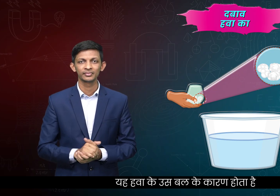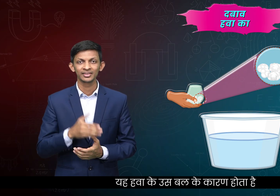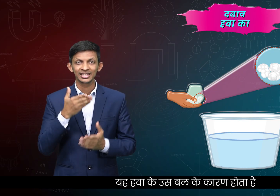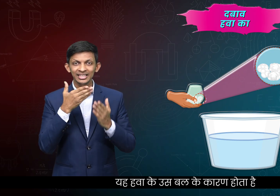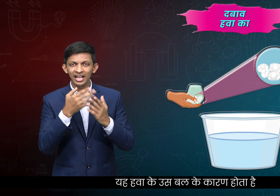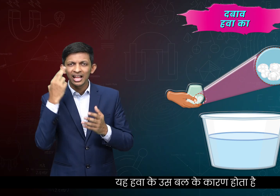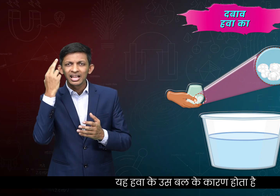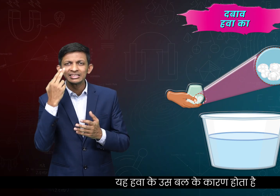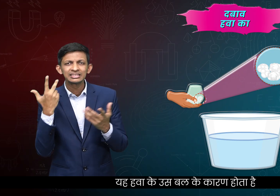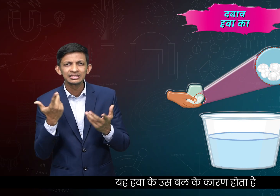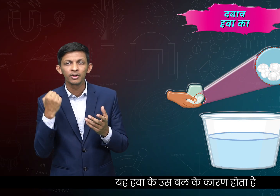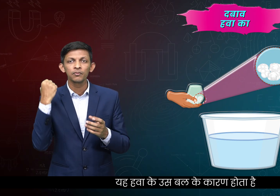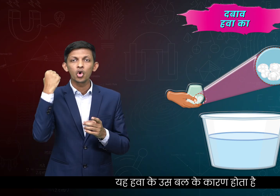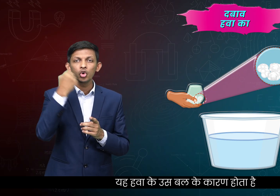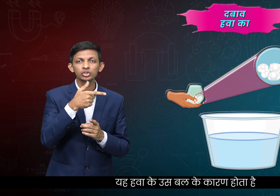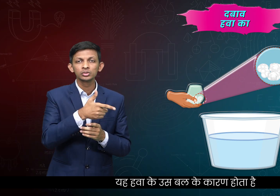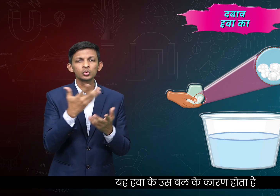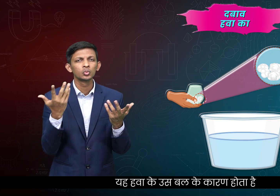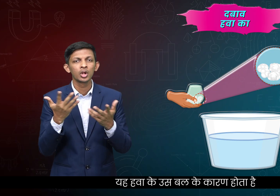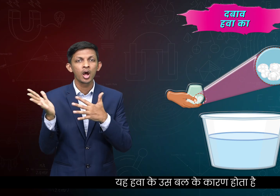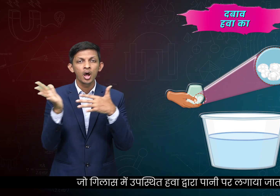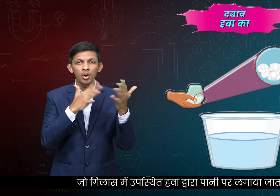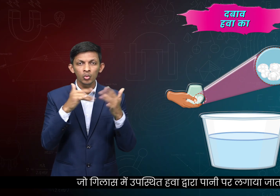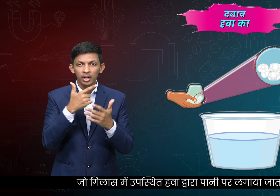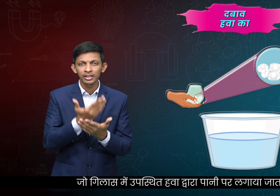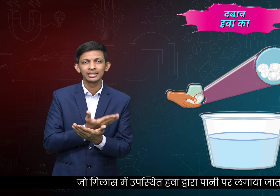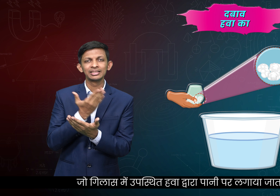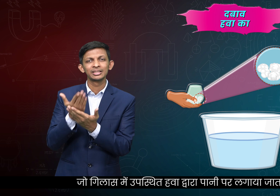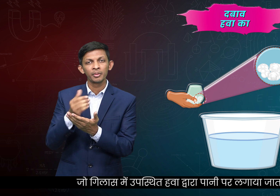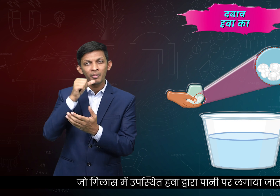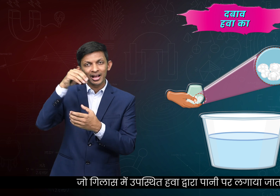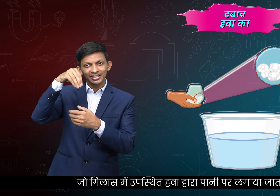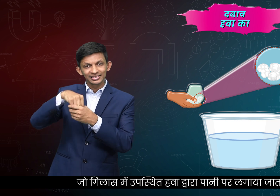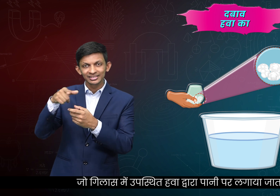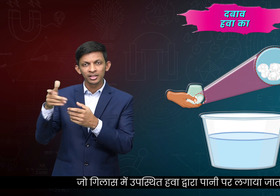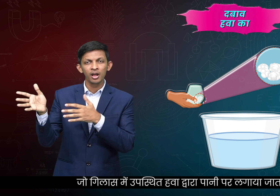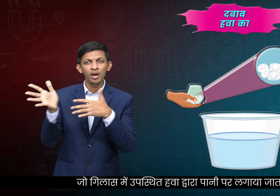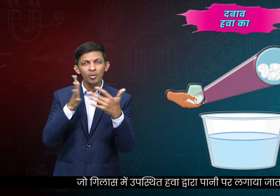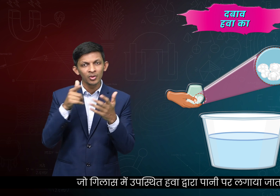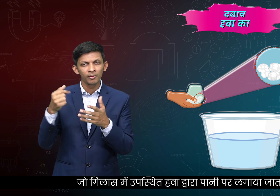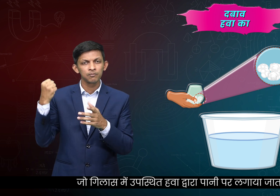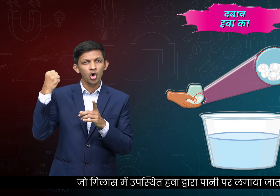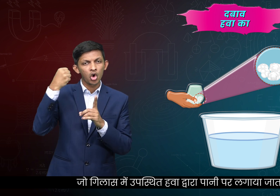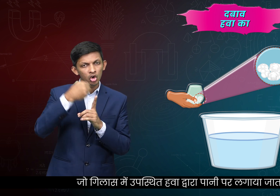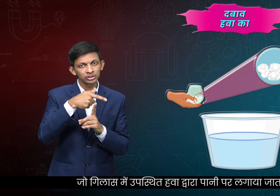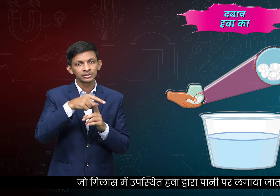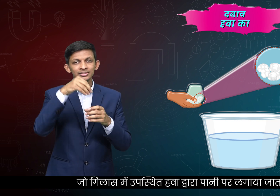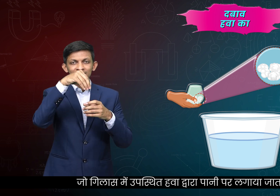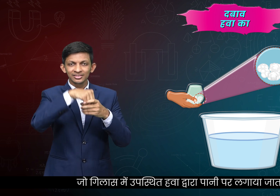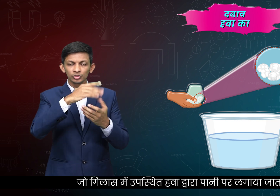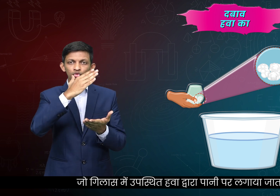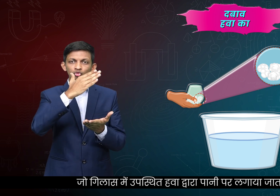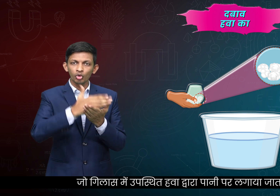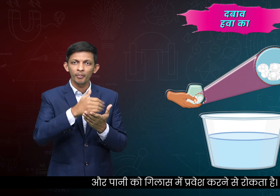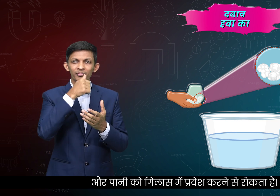यह हवा के उस बल के कारण होता है जो गिलास में उपस्थित हवा द्वारा पानी पर